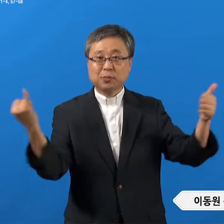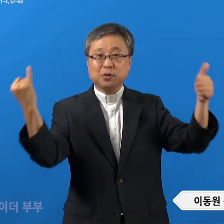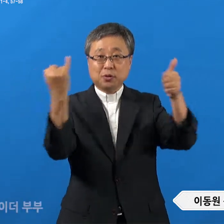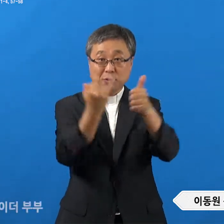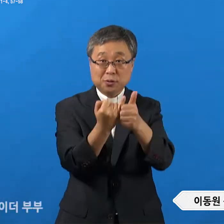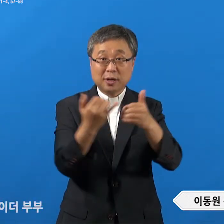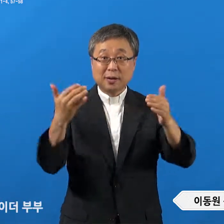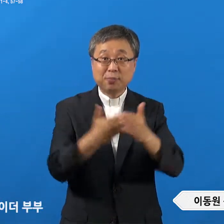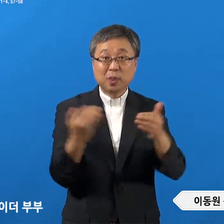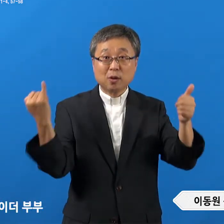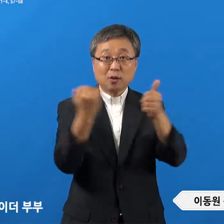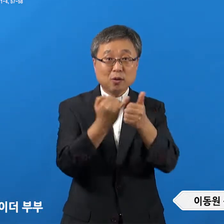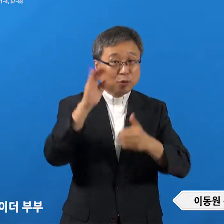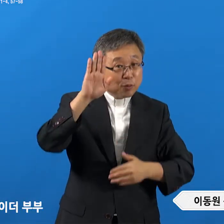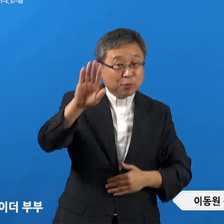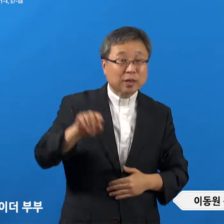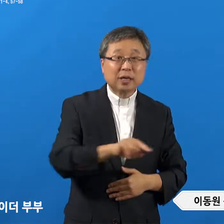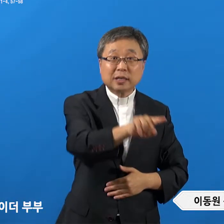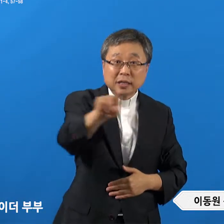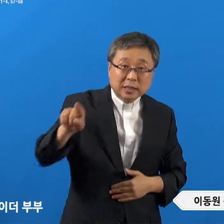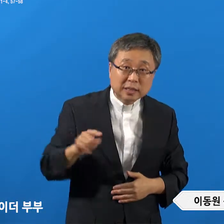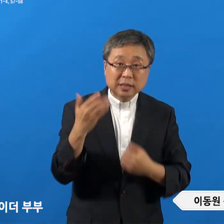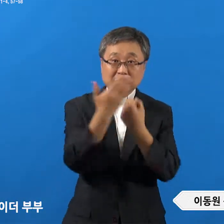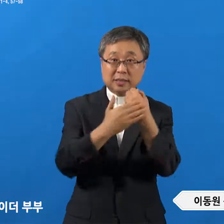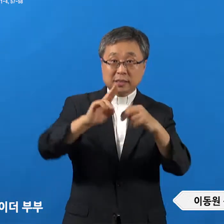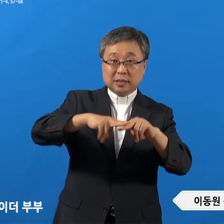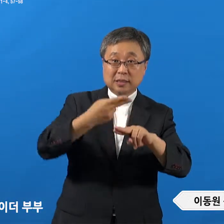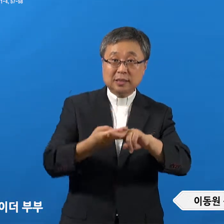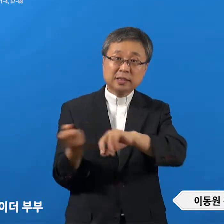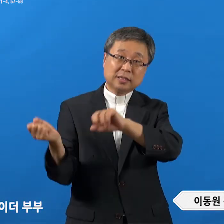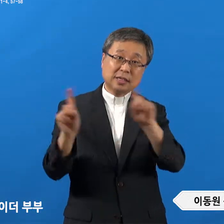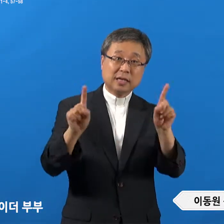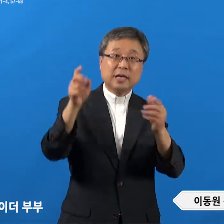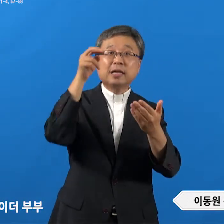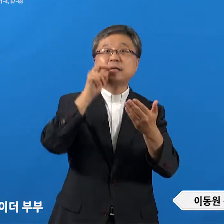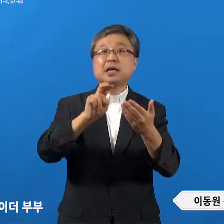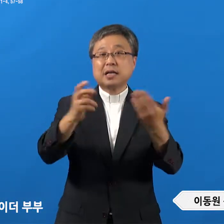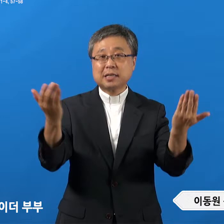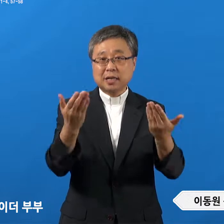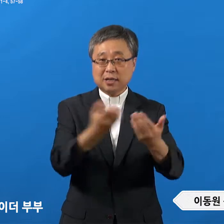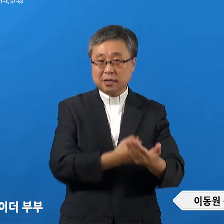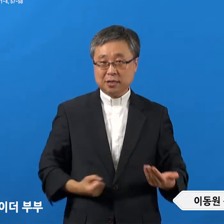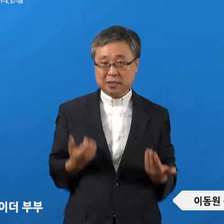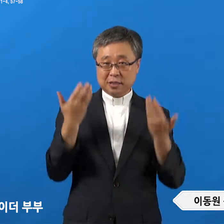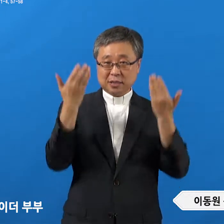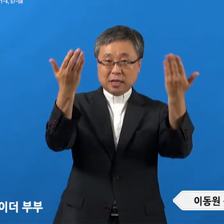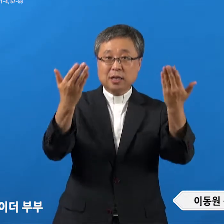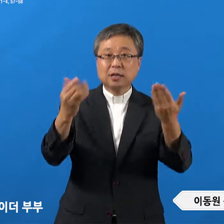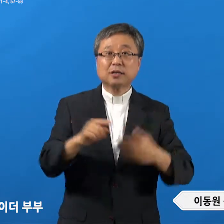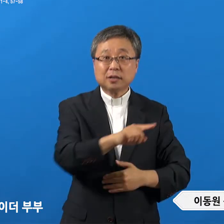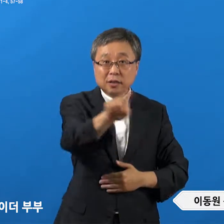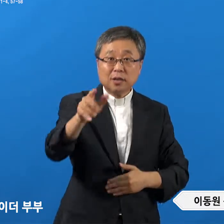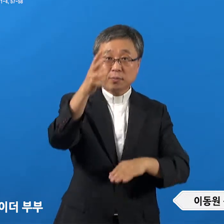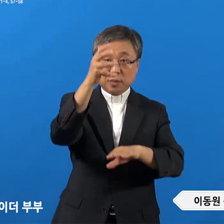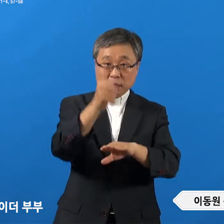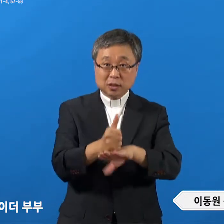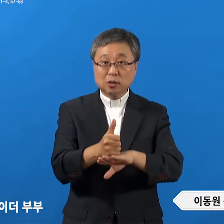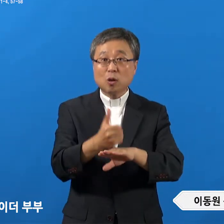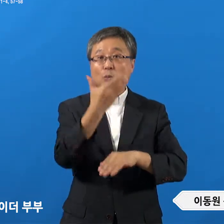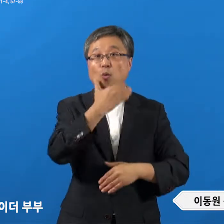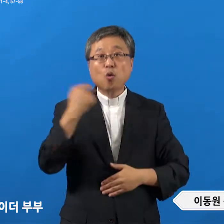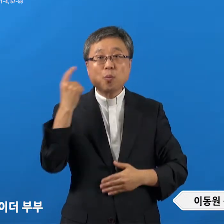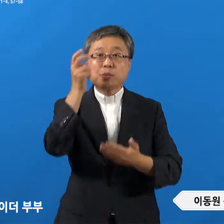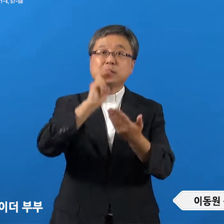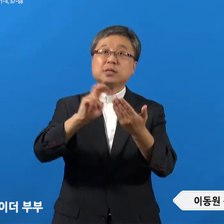결혼했습니다. 결혼한 다음에 그들은 그들의 은사를 살려 찬양 사역에 헌신합니다. 그들은 마침내 가스펠 싱거가